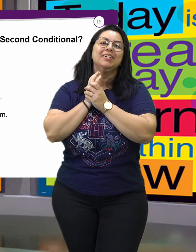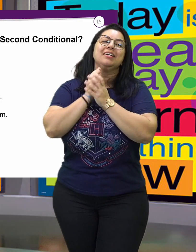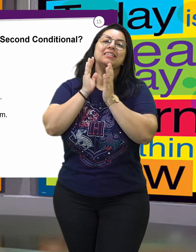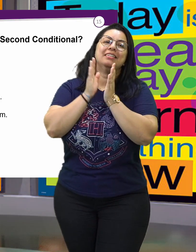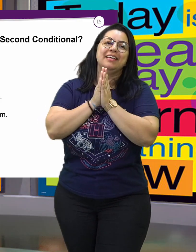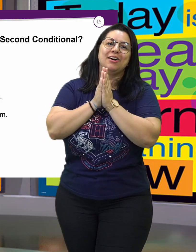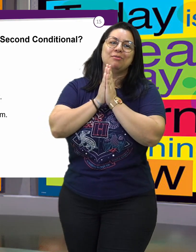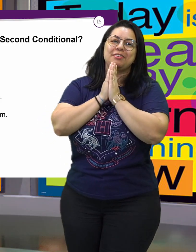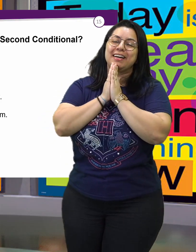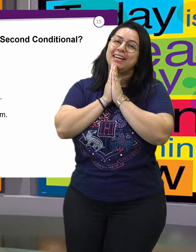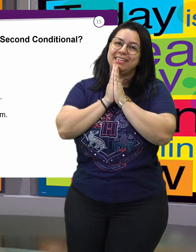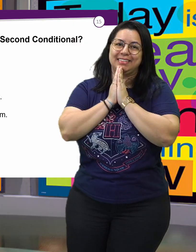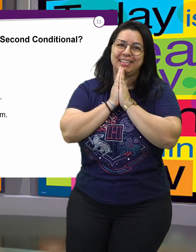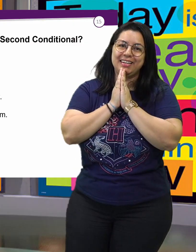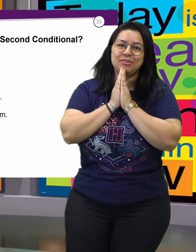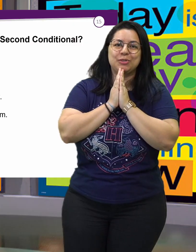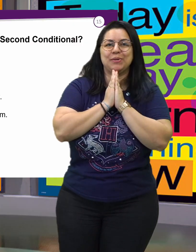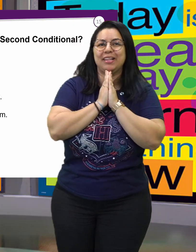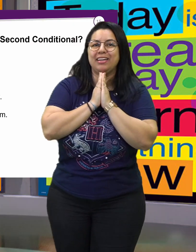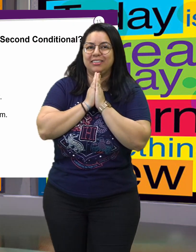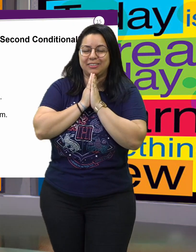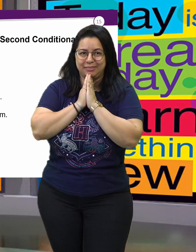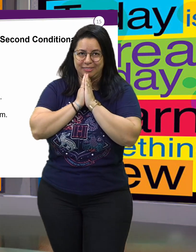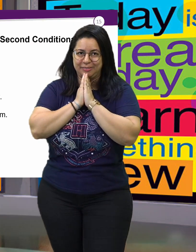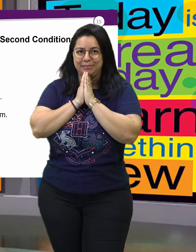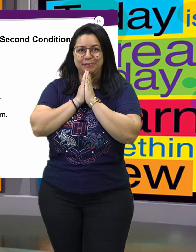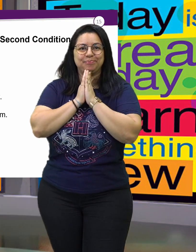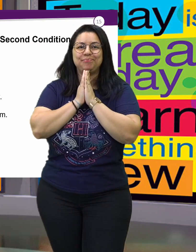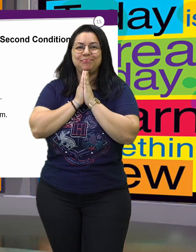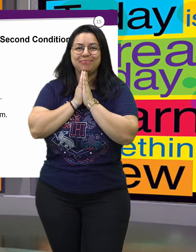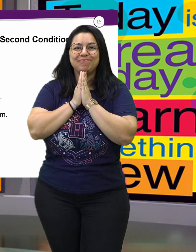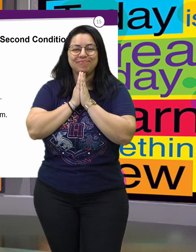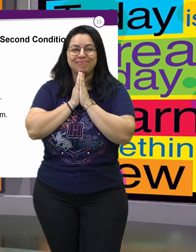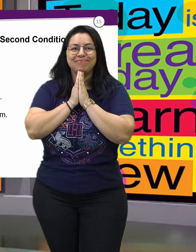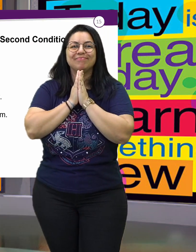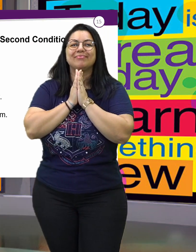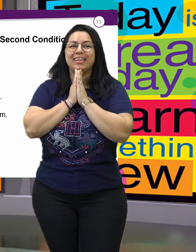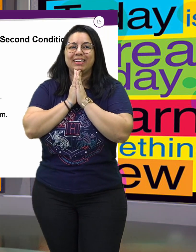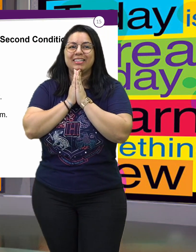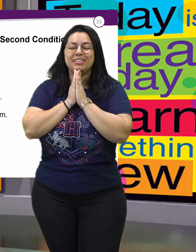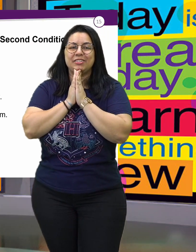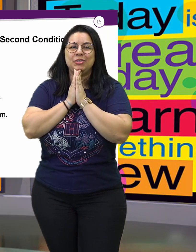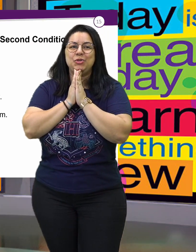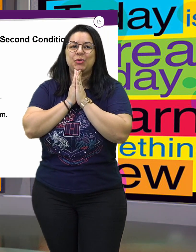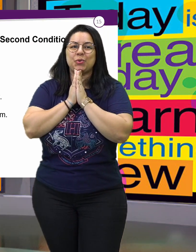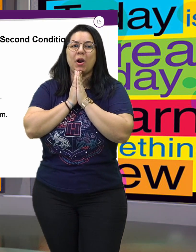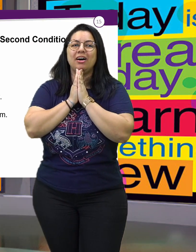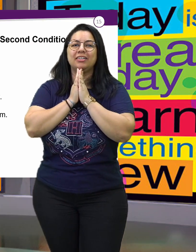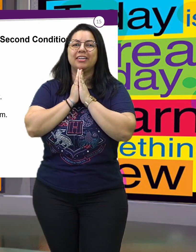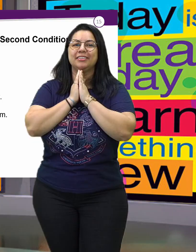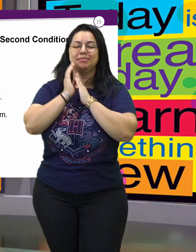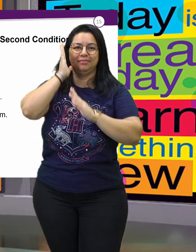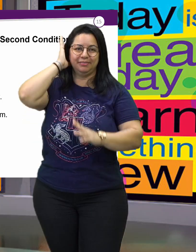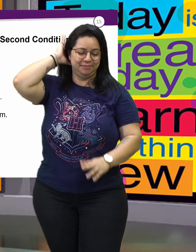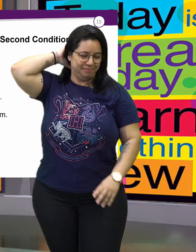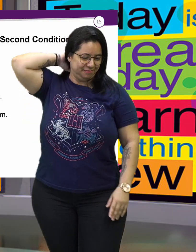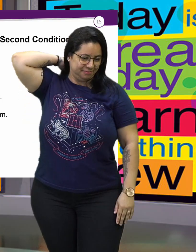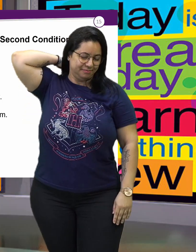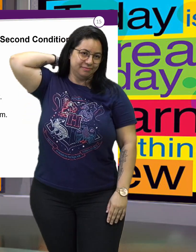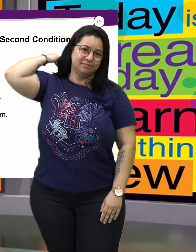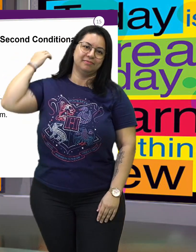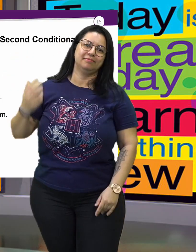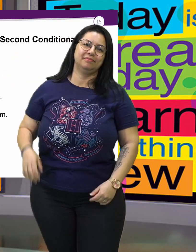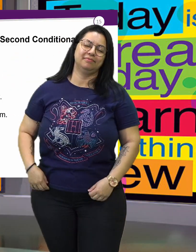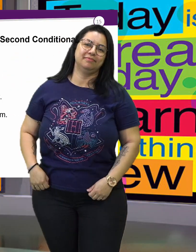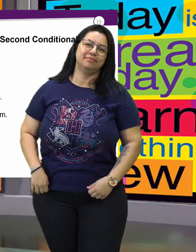eu não ficaria tão sonolento. Então você já tem aqui o verbo drink, que é passado, que talvez você não lembra o